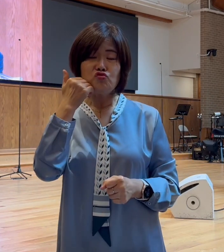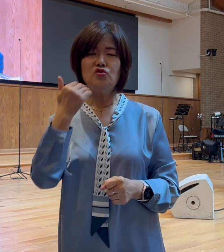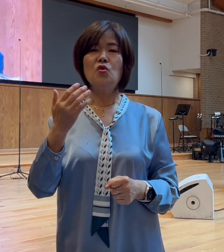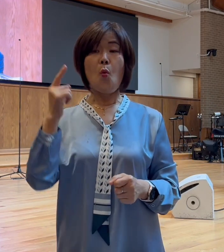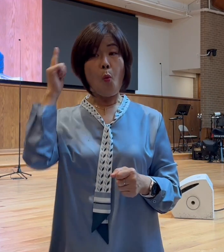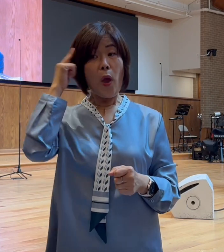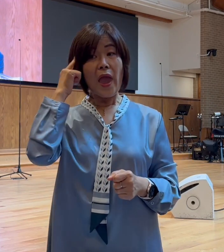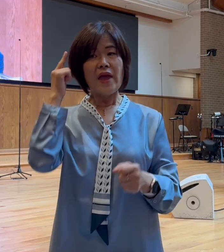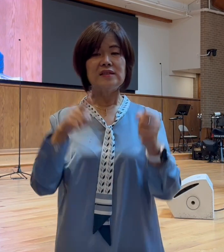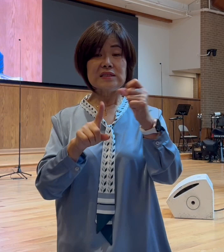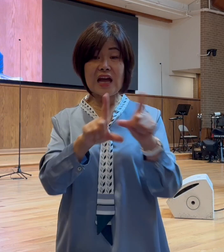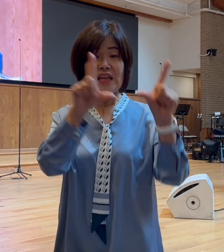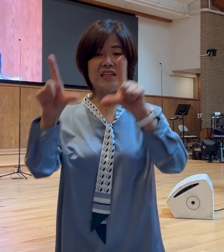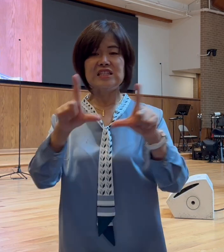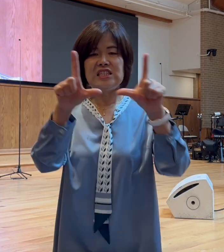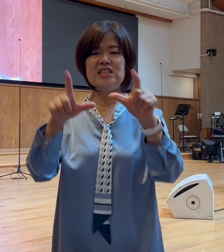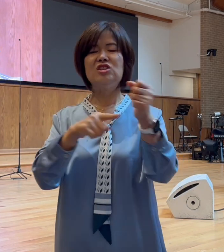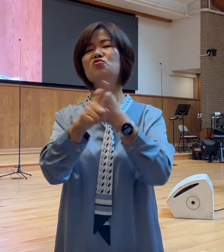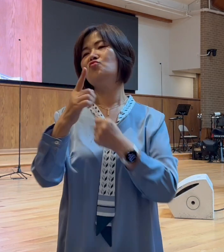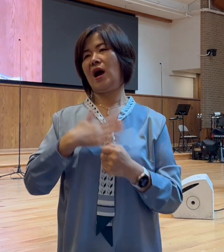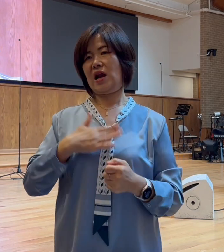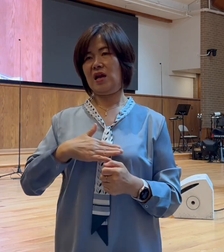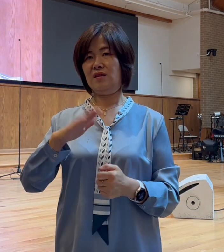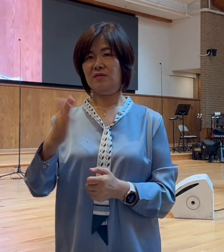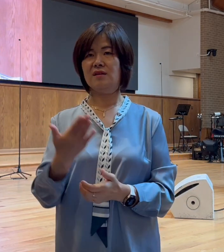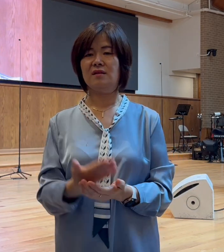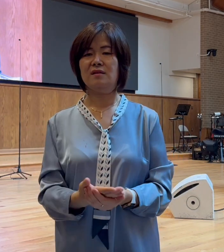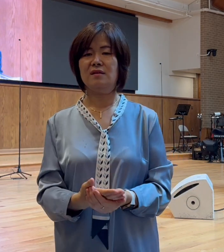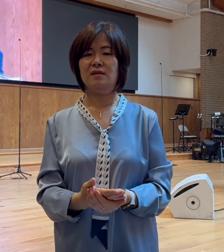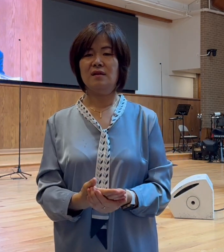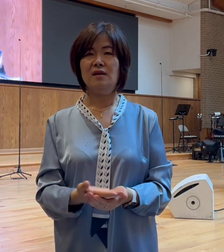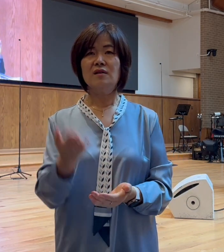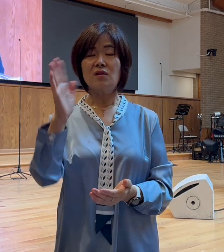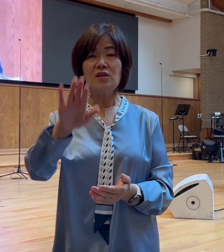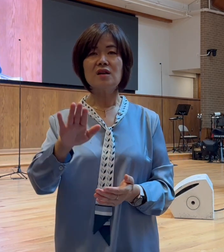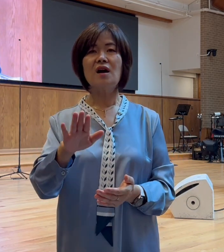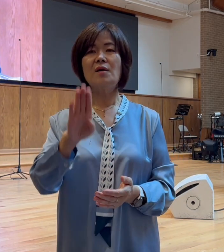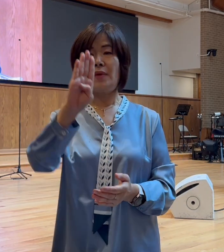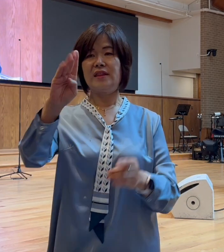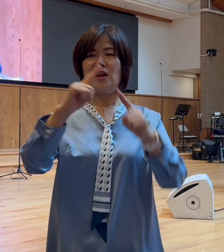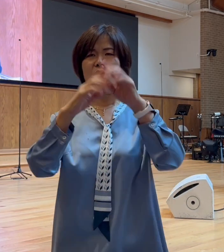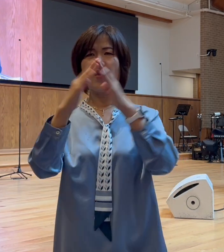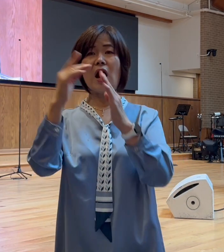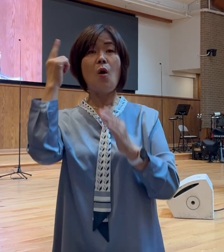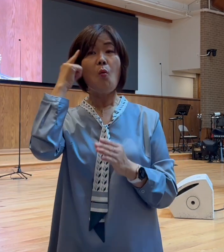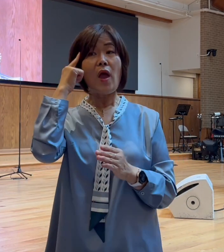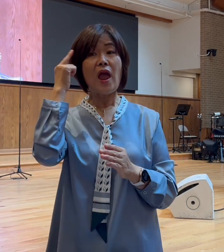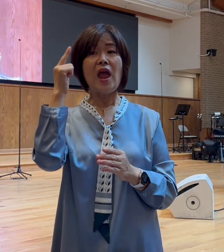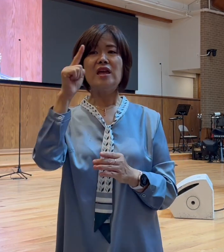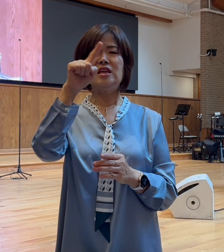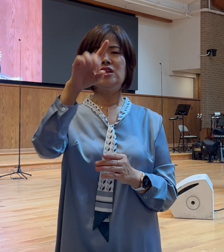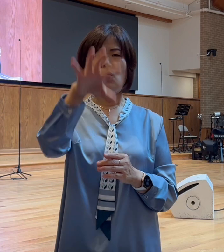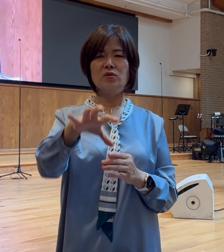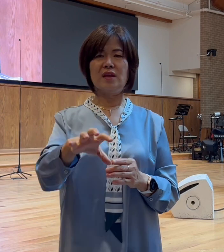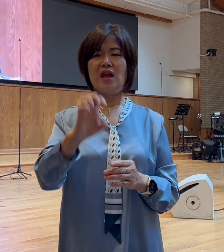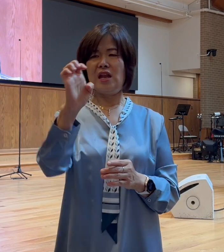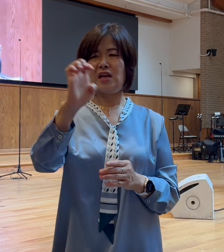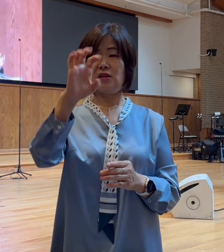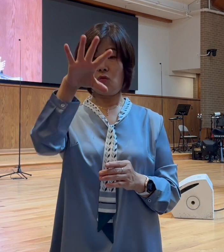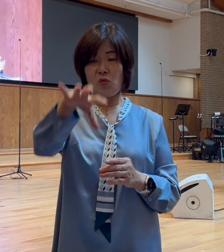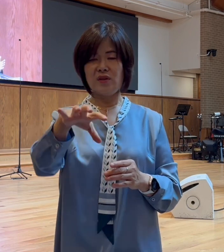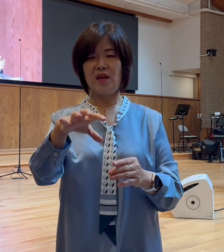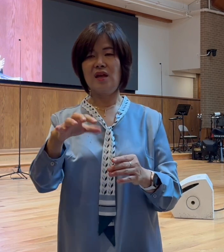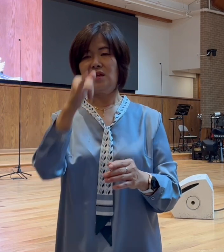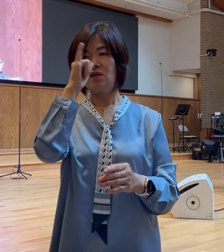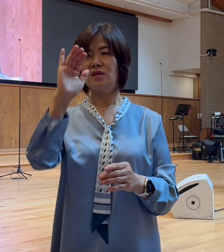왜 사는지를 알아야 된다는 거죠. why가 있어야 된다는 거죠. 그러니까 베델 교회는 왜 이 엘리콧 시티에 있어야